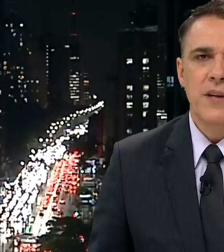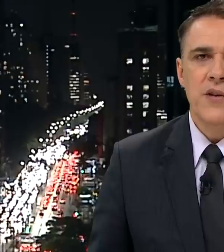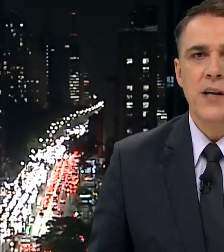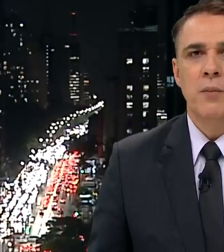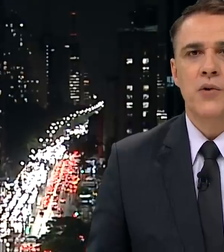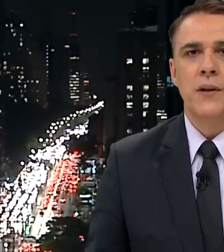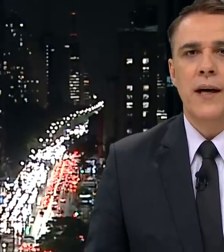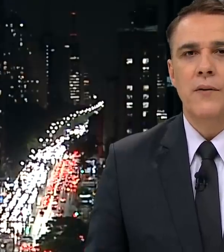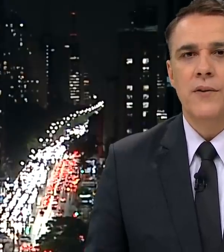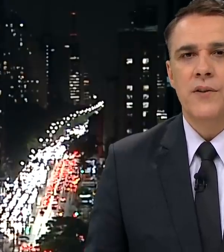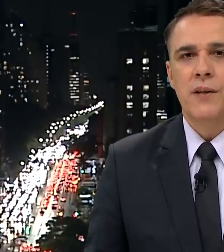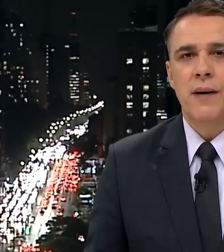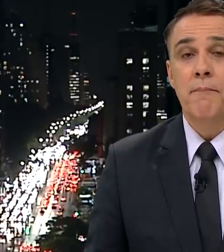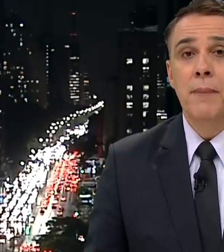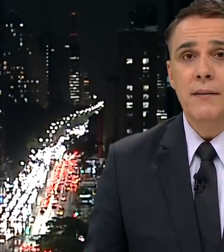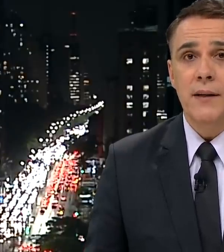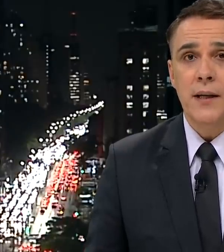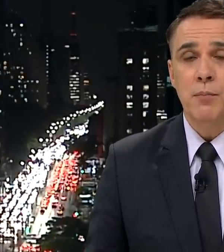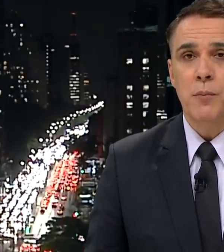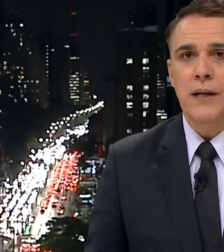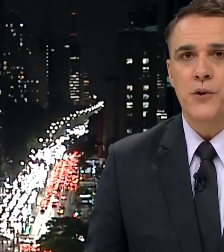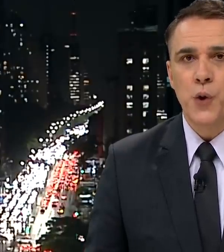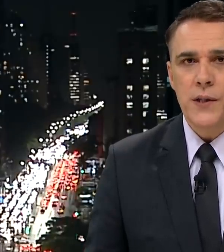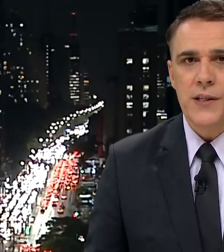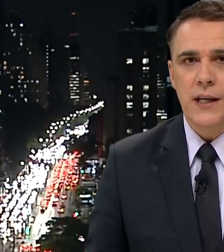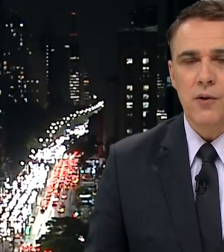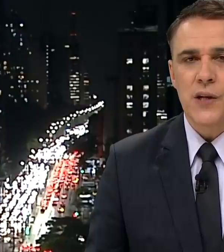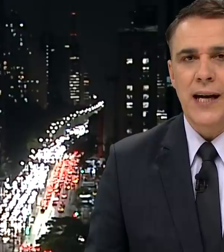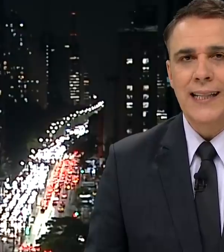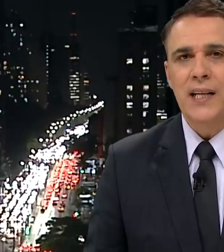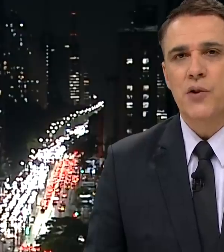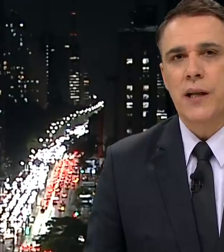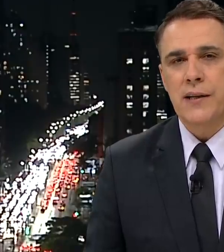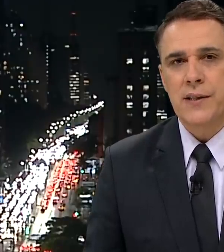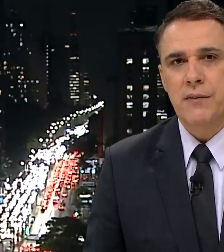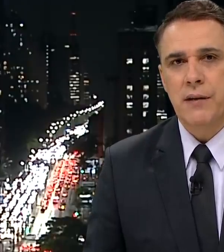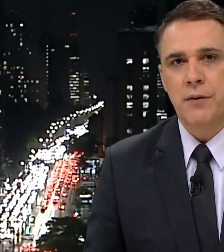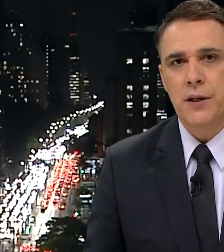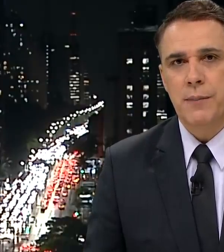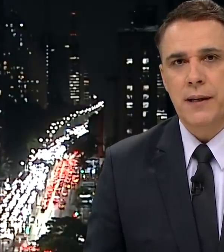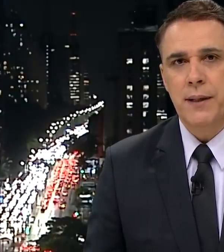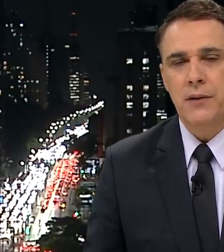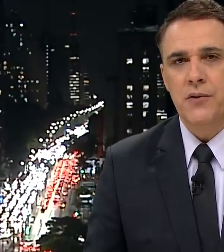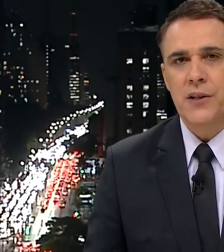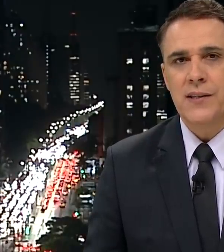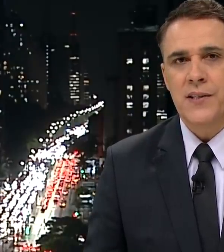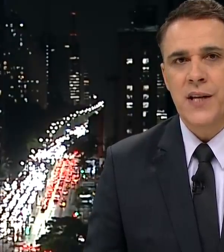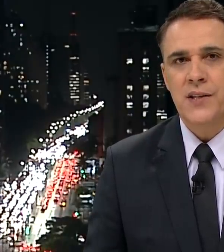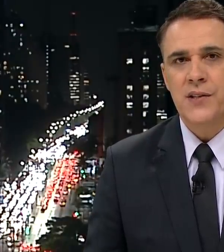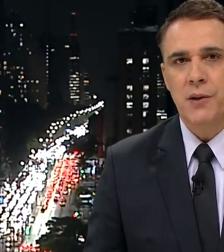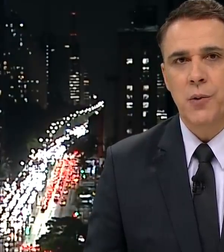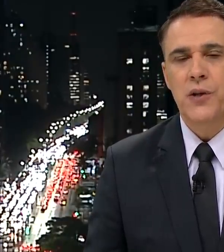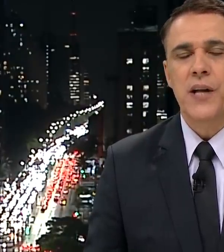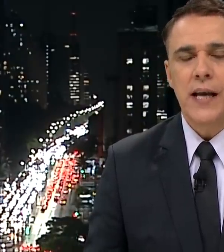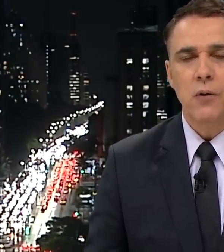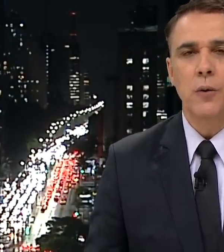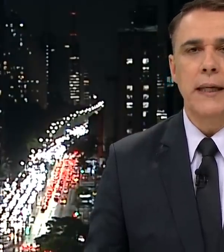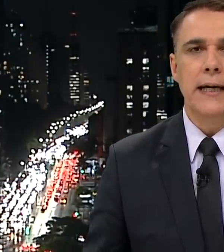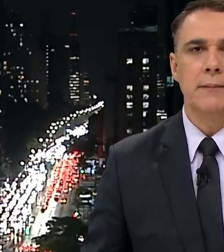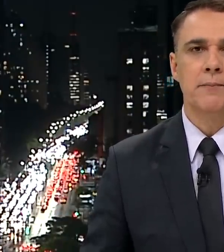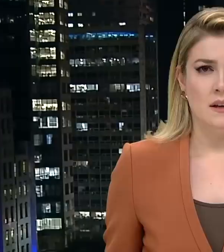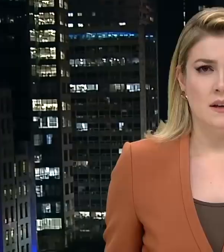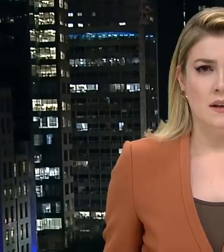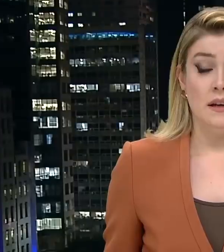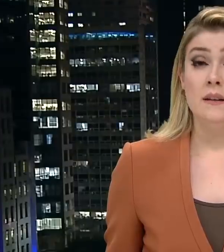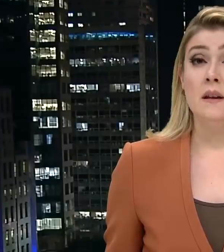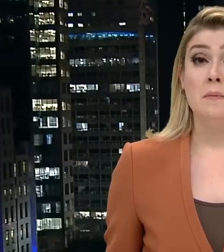e o presidente Jair bolsonaro diz que vai manter por mais dois anos a desoneração da folha de pagamento de 17 e setores